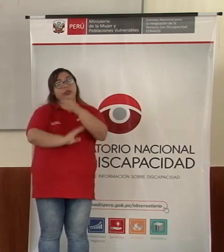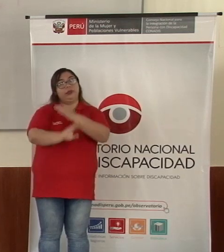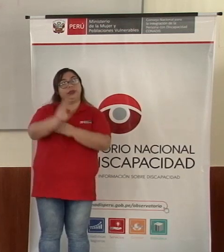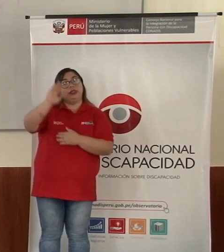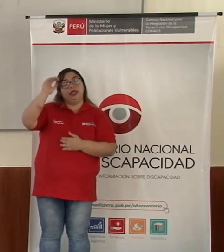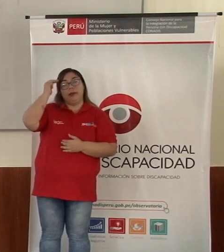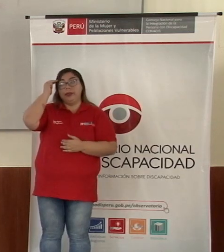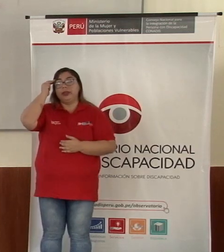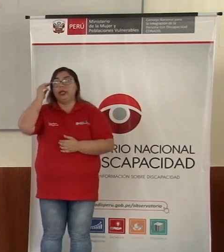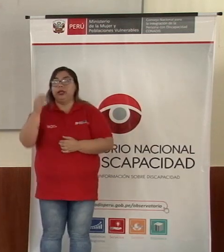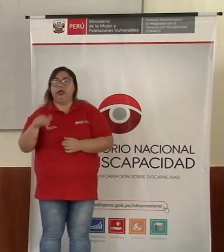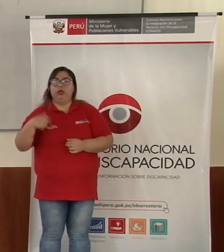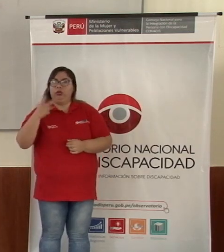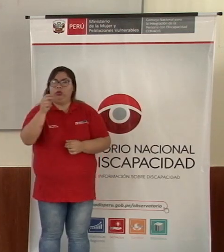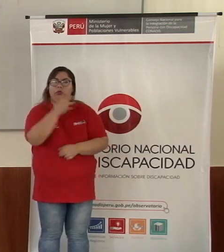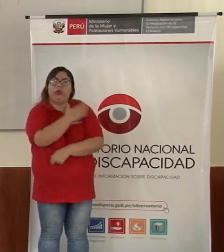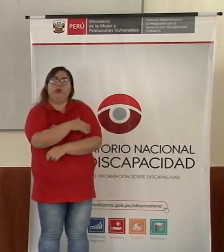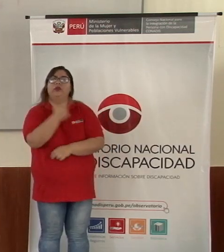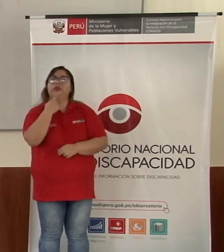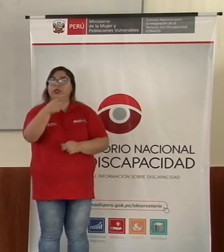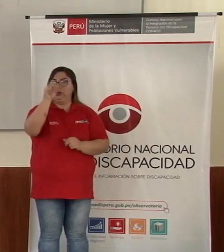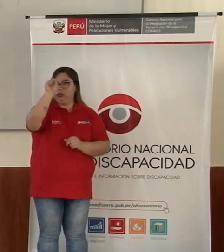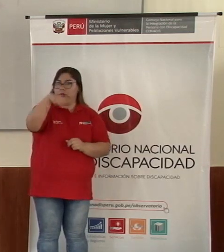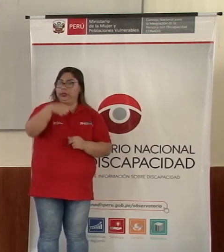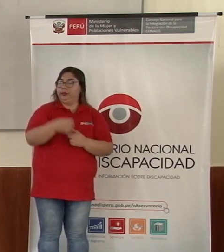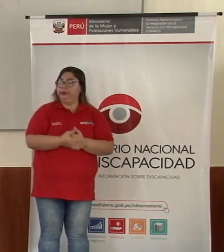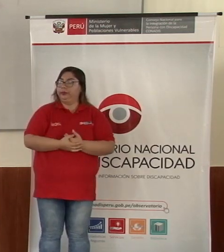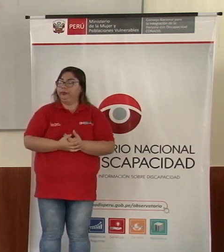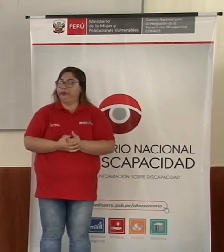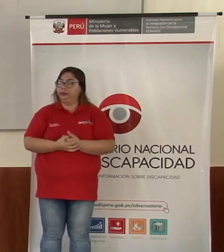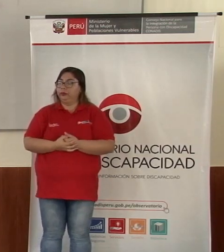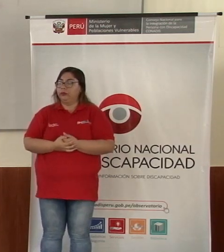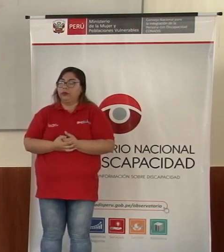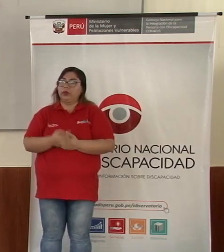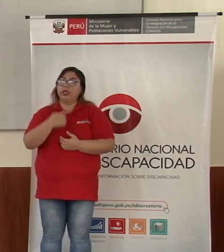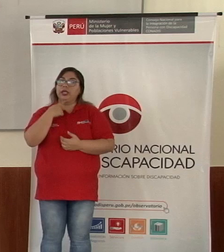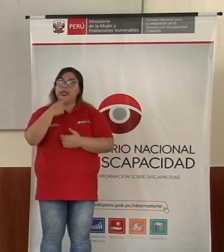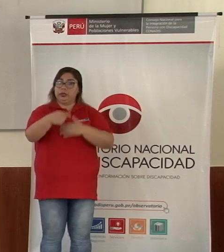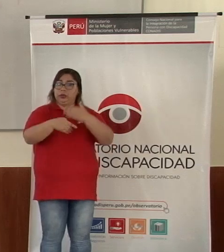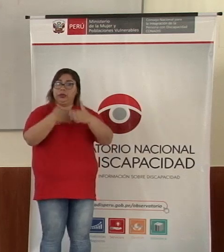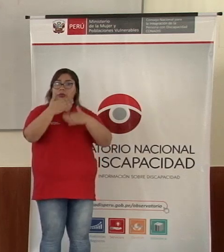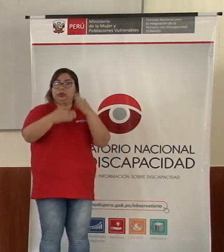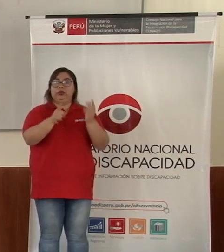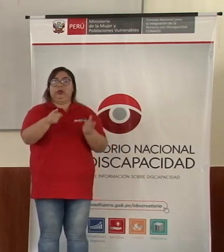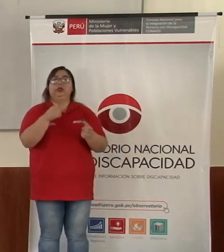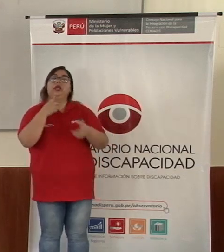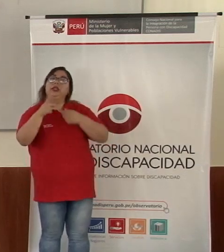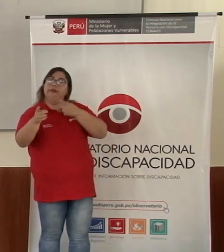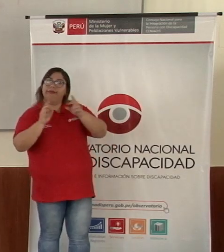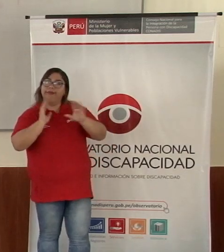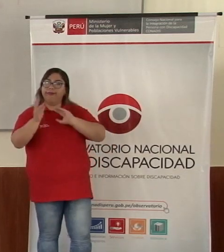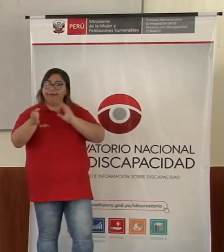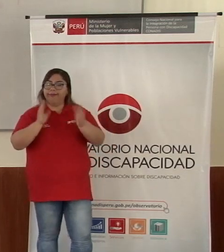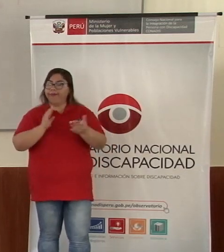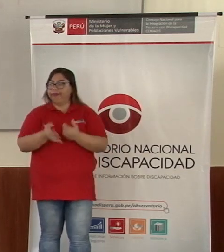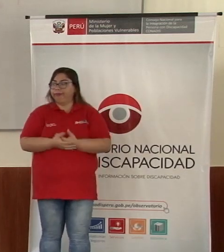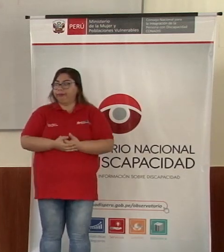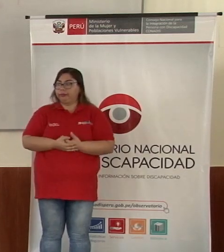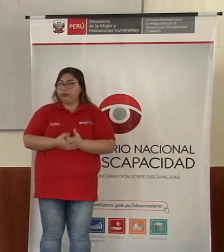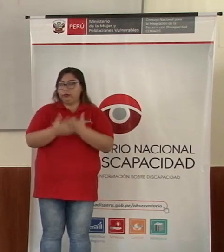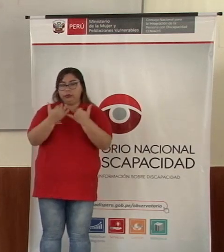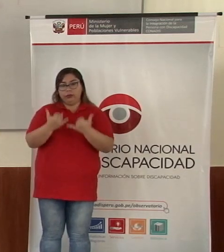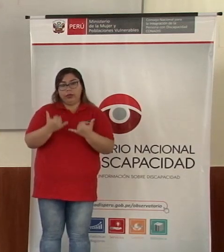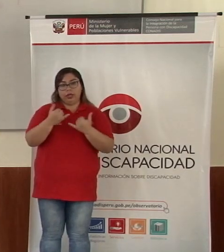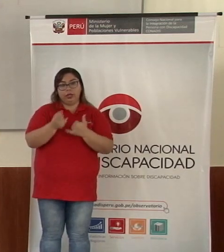mental. No puedo confiar en su sí. Entonces, eso ha originado toda una serie de discusiones. Y dentro